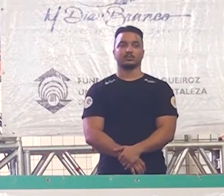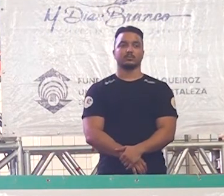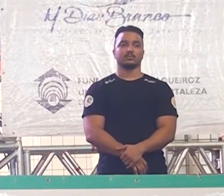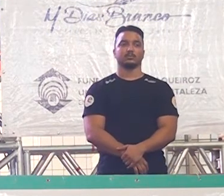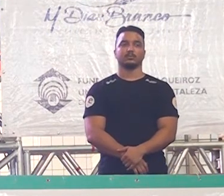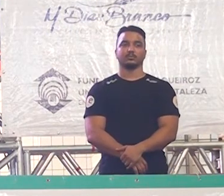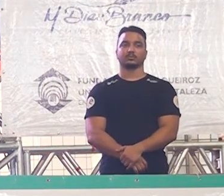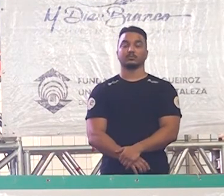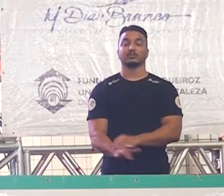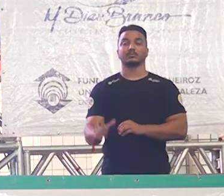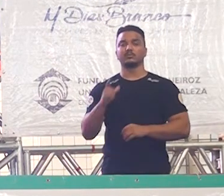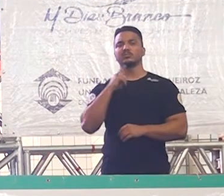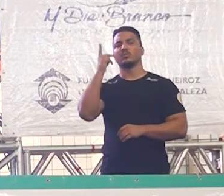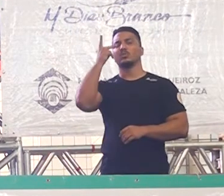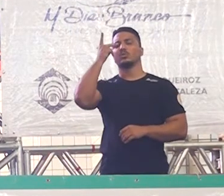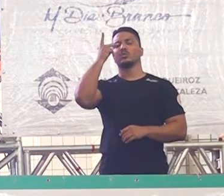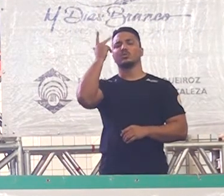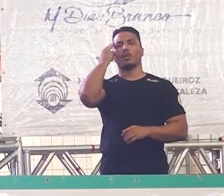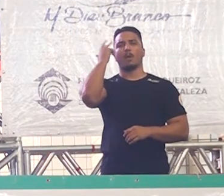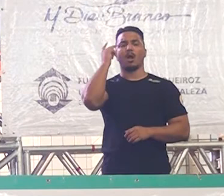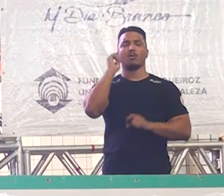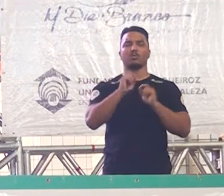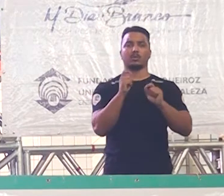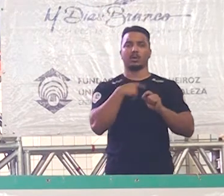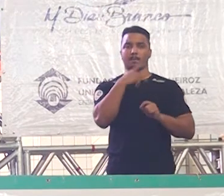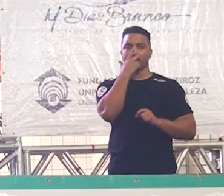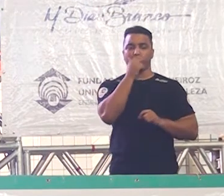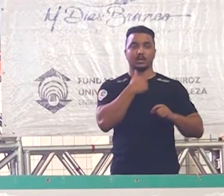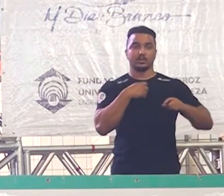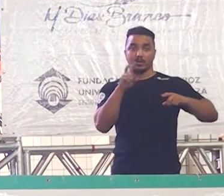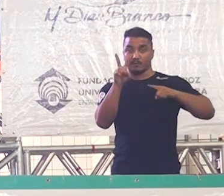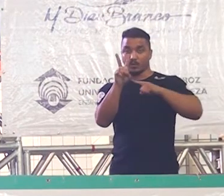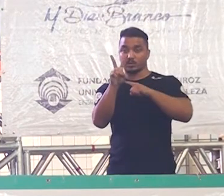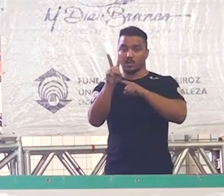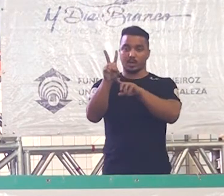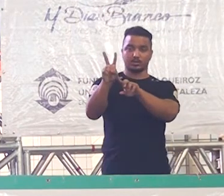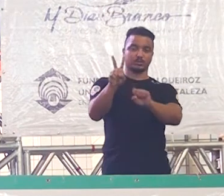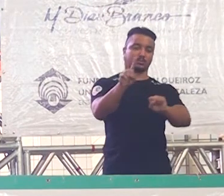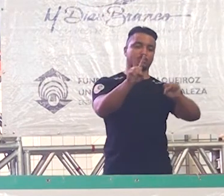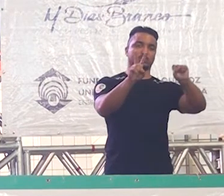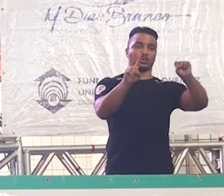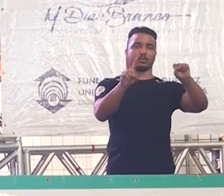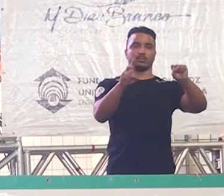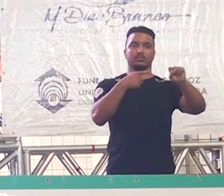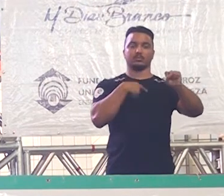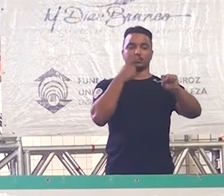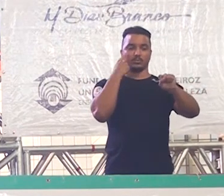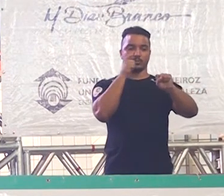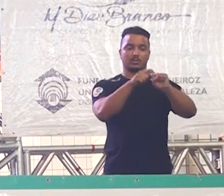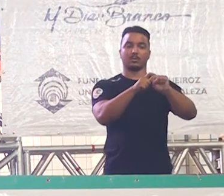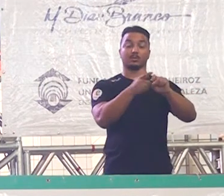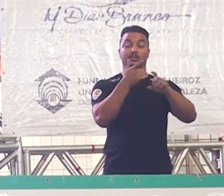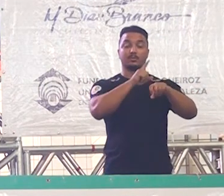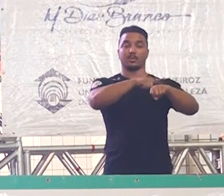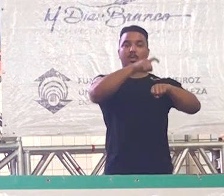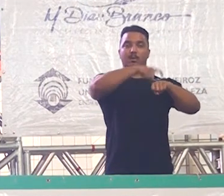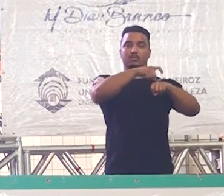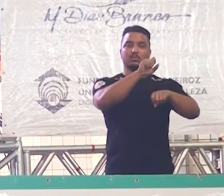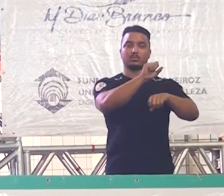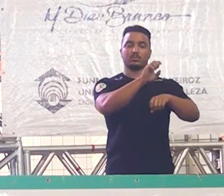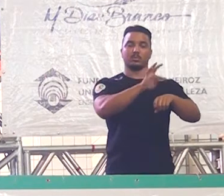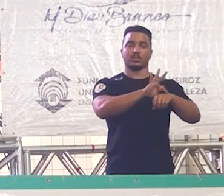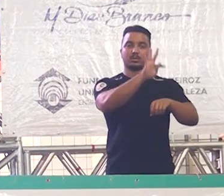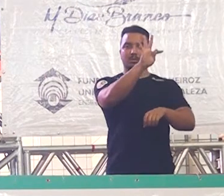Galera, o mais comum é a gente trabalhar com velocidade em função do tempo. É o gráfico que a gente está mais habituado. Só que eu não